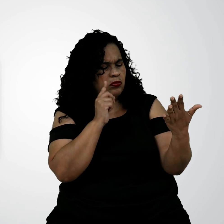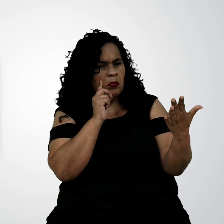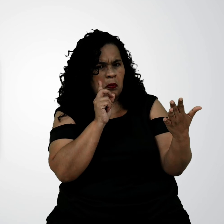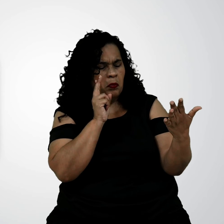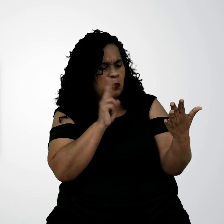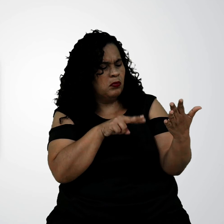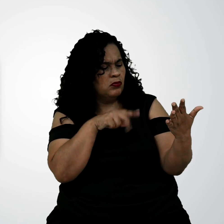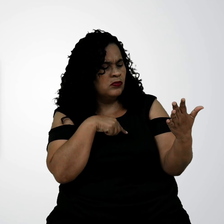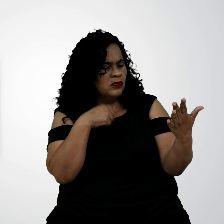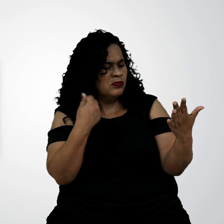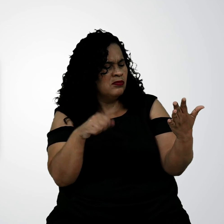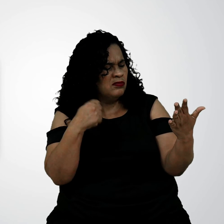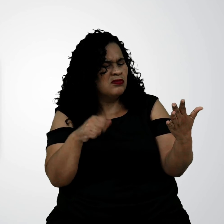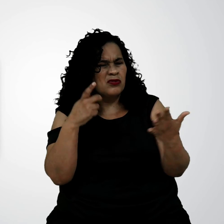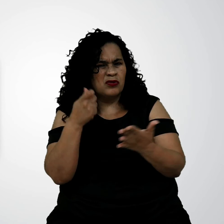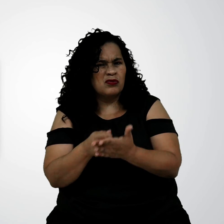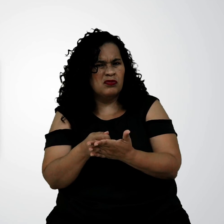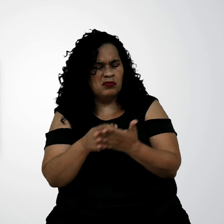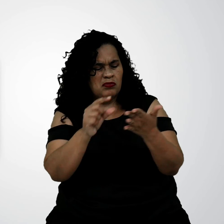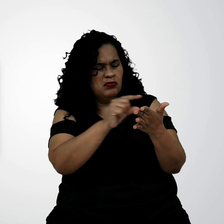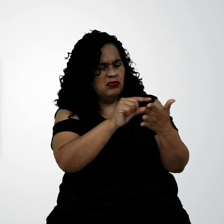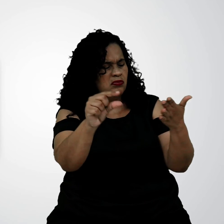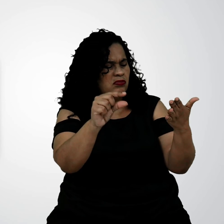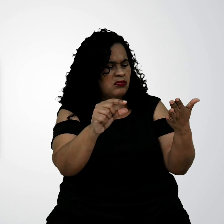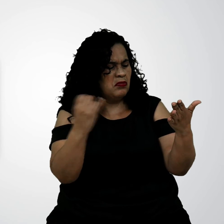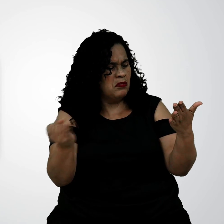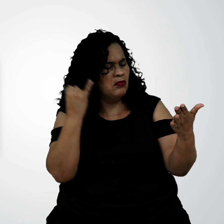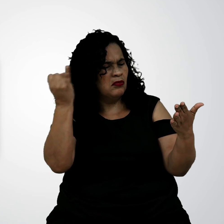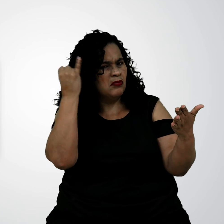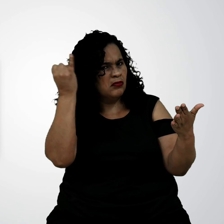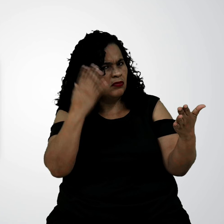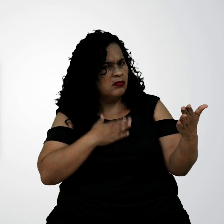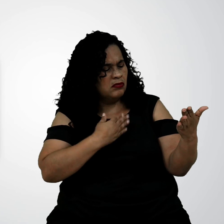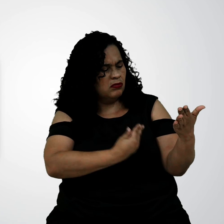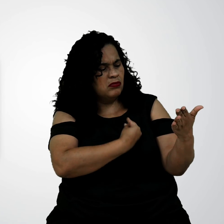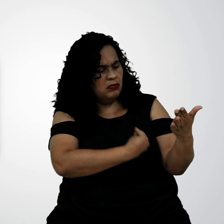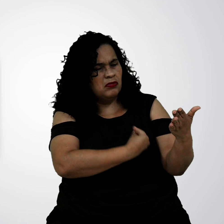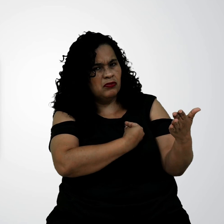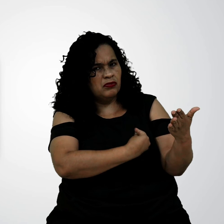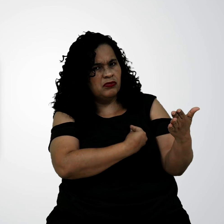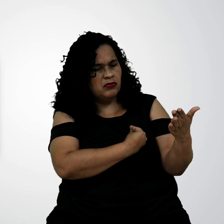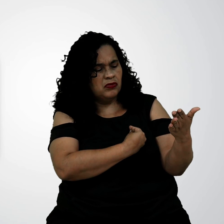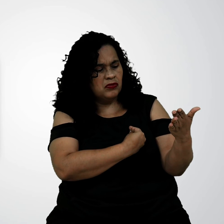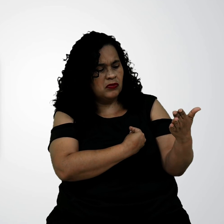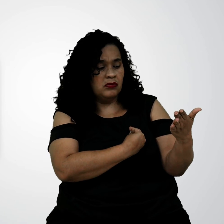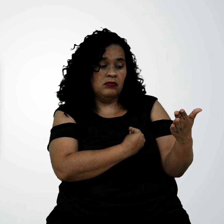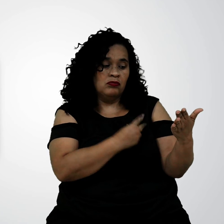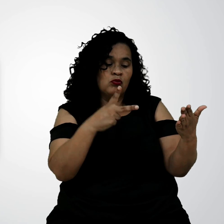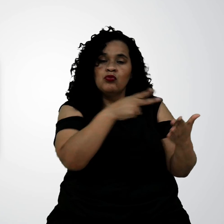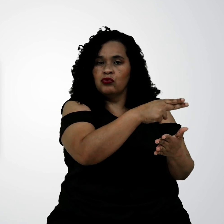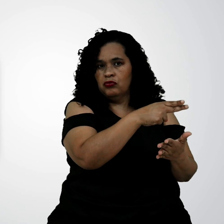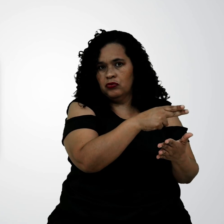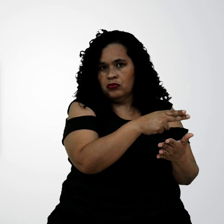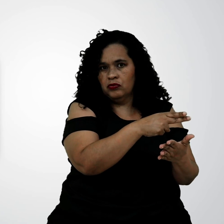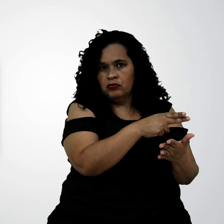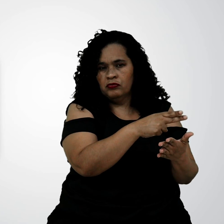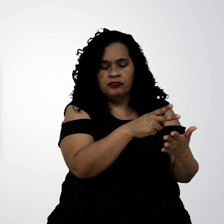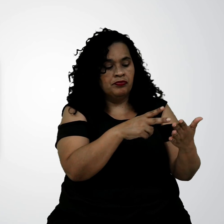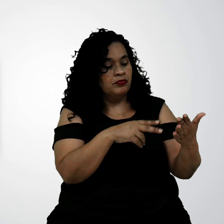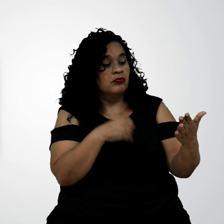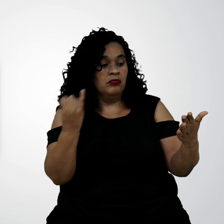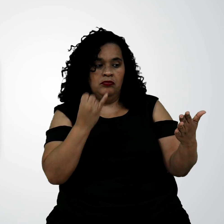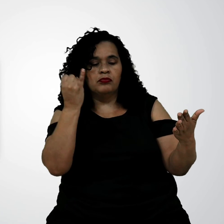Preciso pagar isso? É essencial na minha vida? Se não é, corta. Se é essencial,